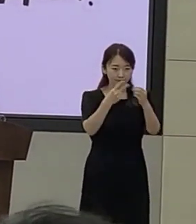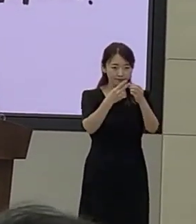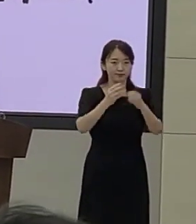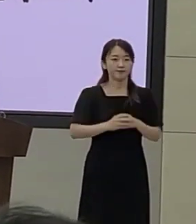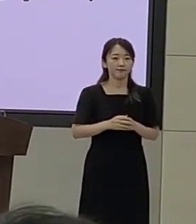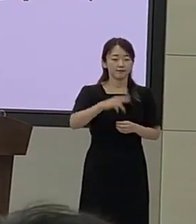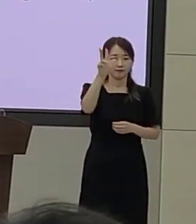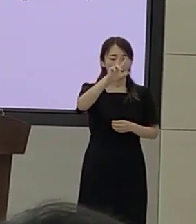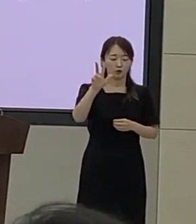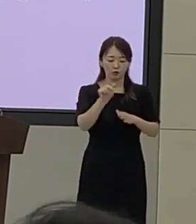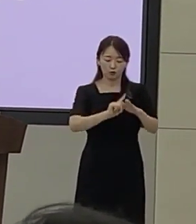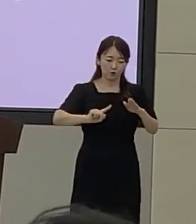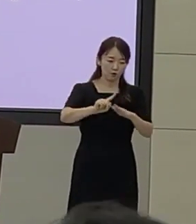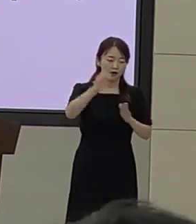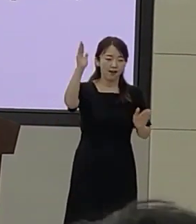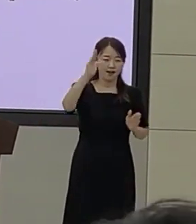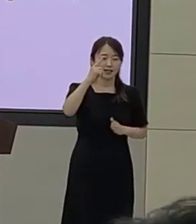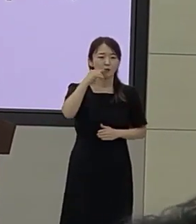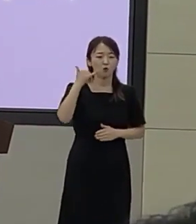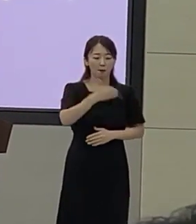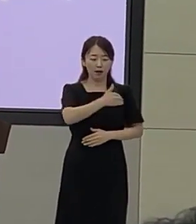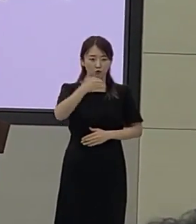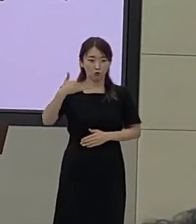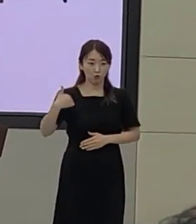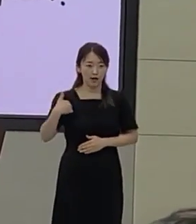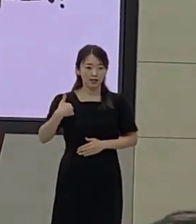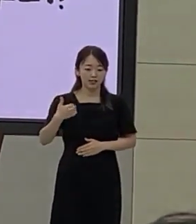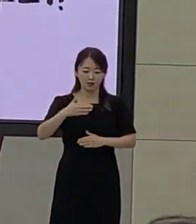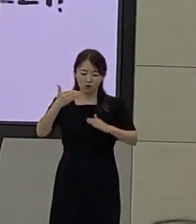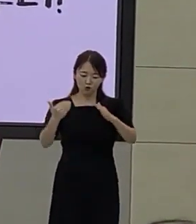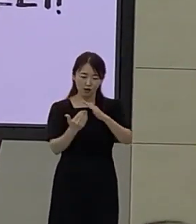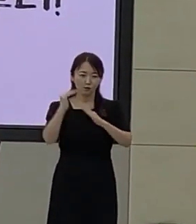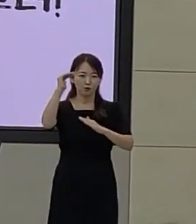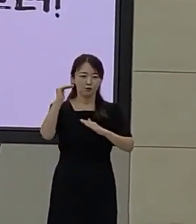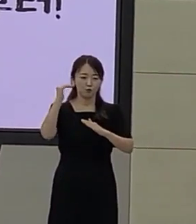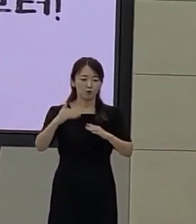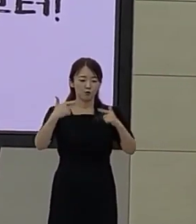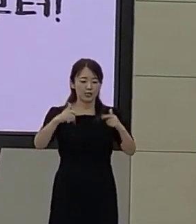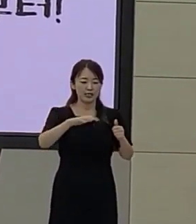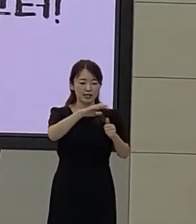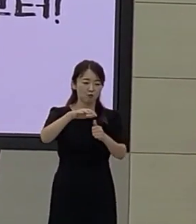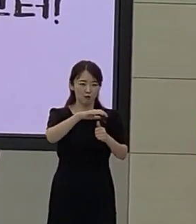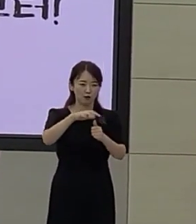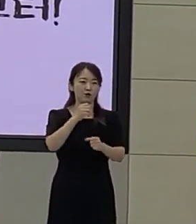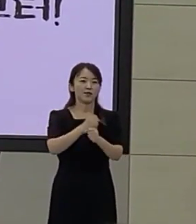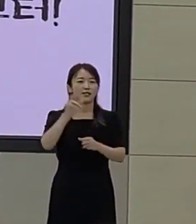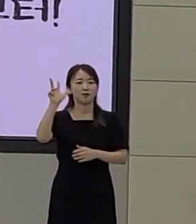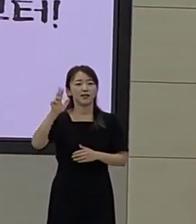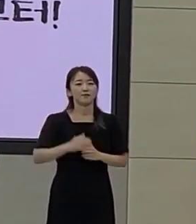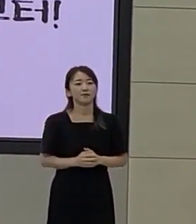둘째, 전국을 선도하고 학생 학부모가 만족하는 최고 수준의 넓어마초로